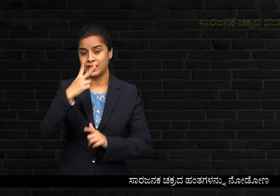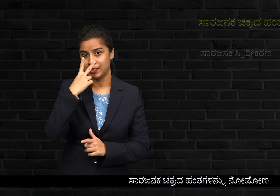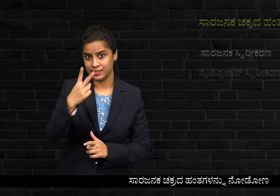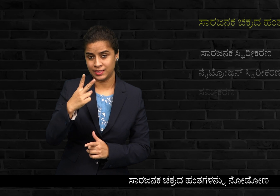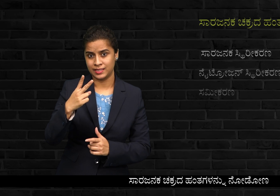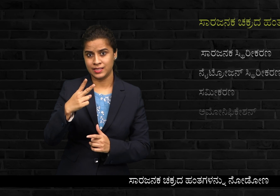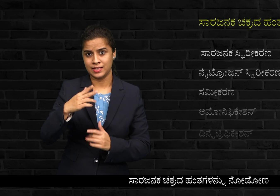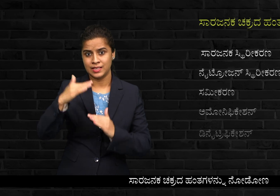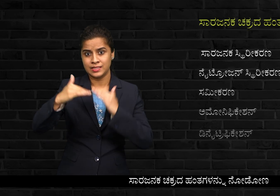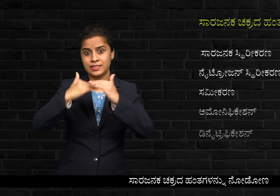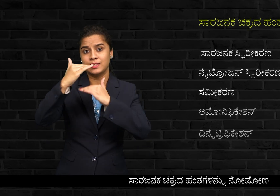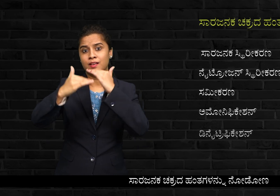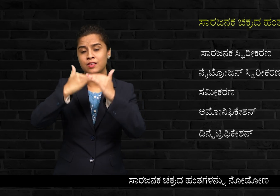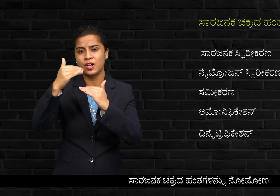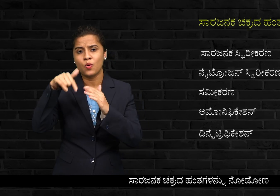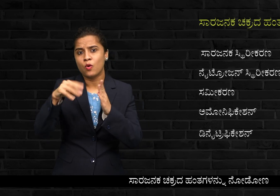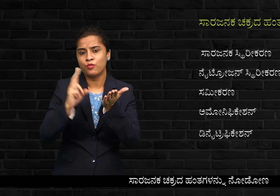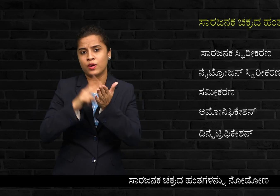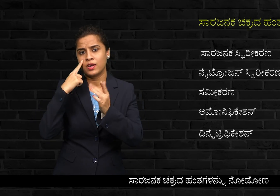ಸಾರಜನಕ ಚಕ್ರದ ಹಂತಗಳನ್ನು ನೋಡೋಣ.